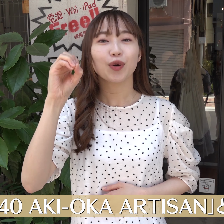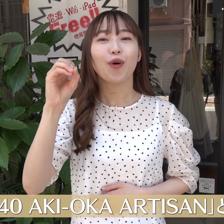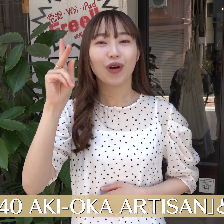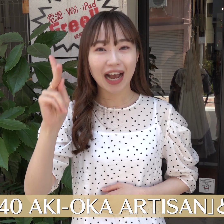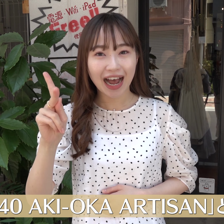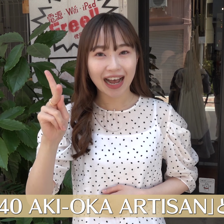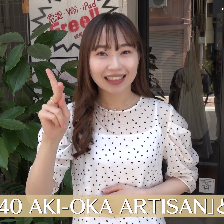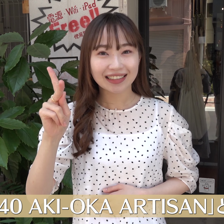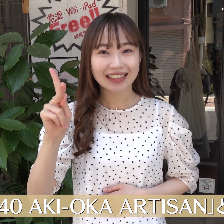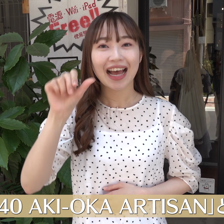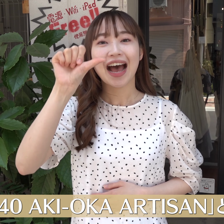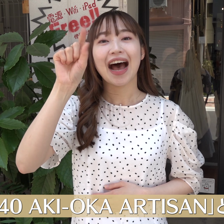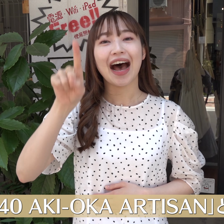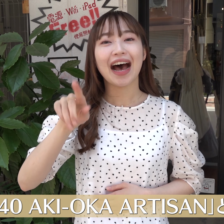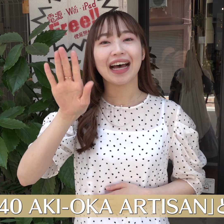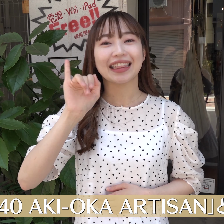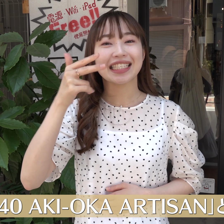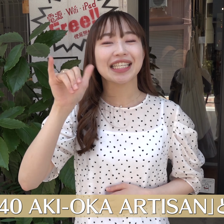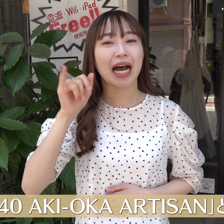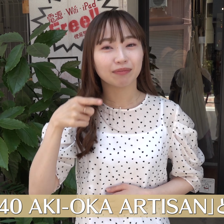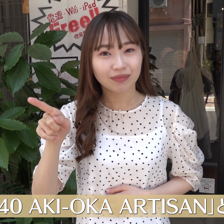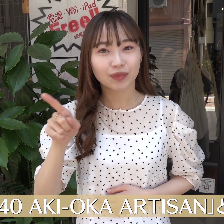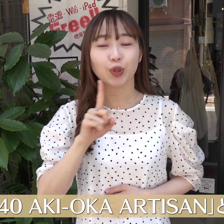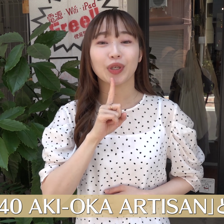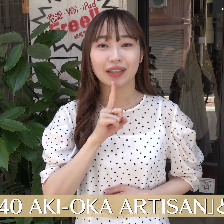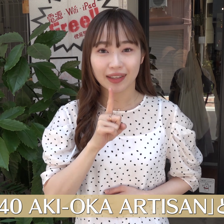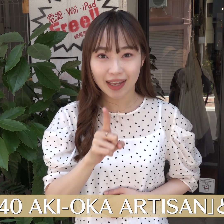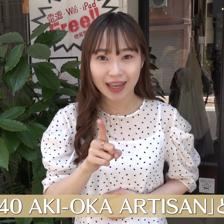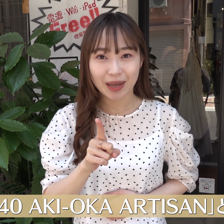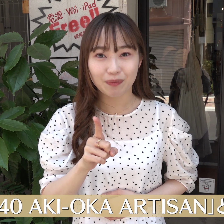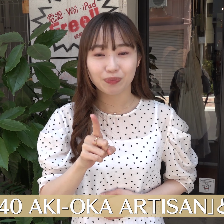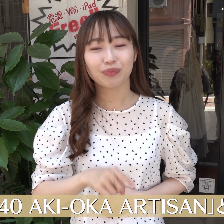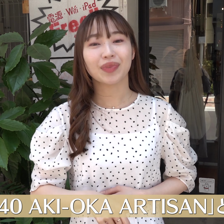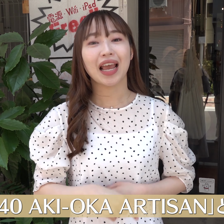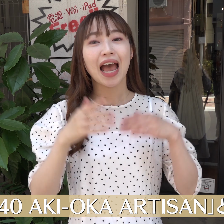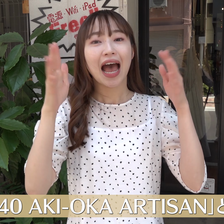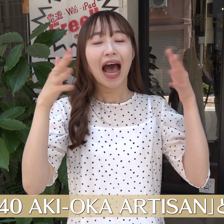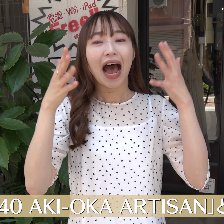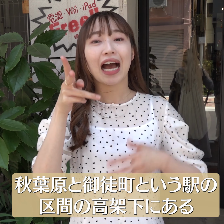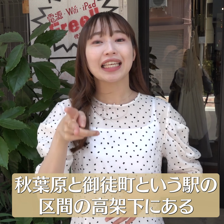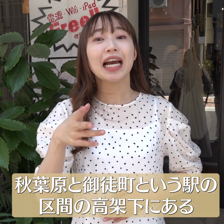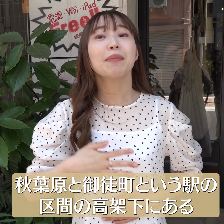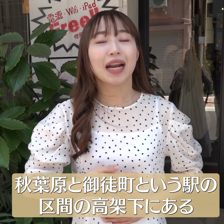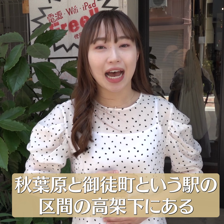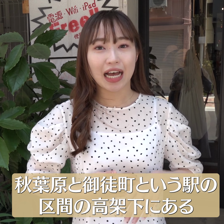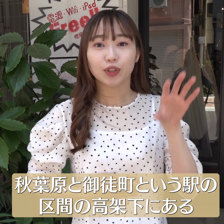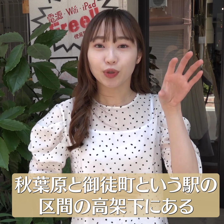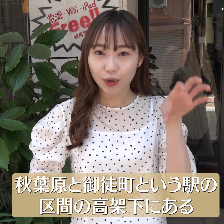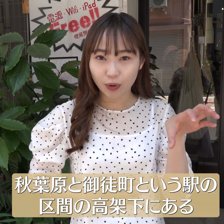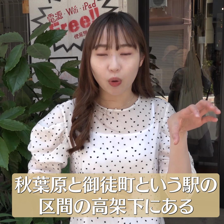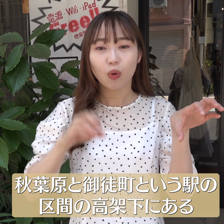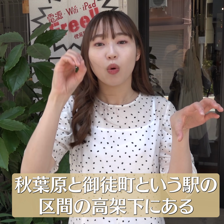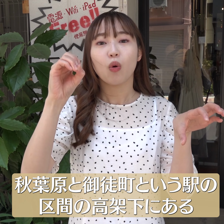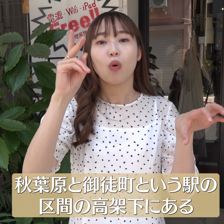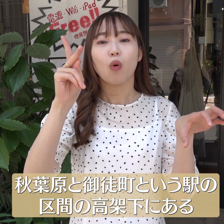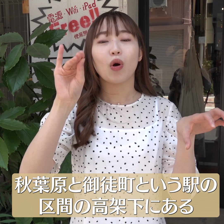秋岡アーティシャンといって、秋葉原と御